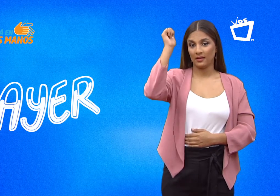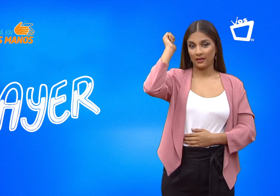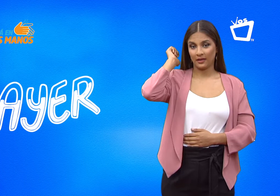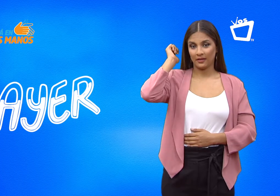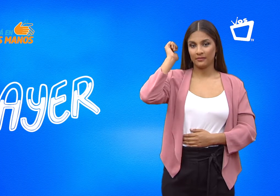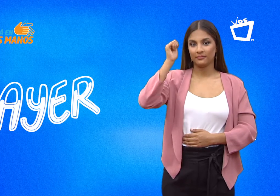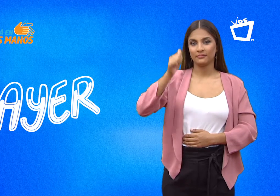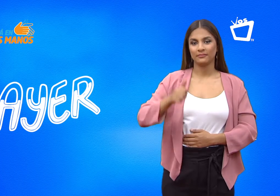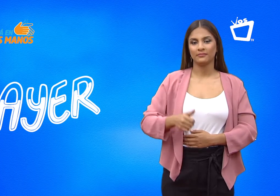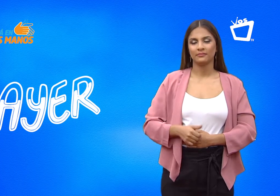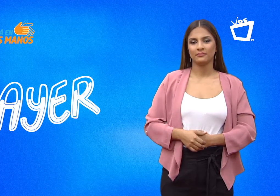Ayer.